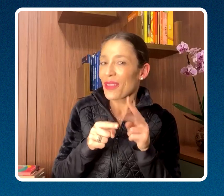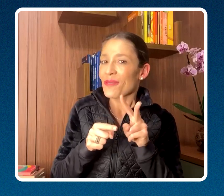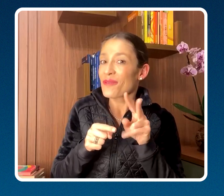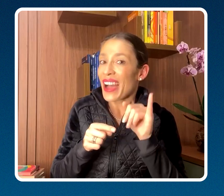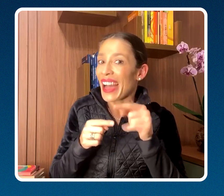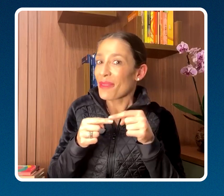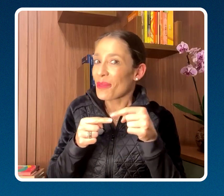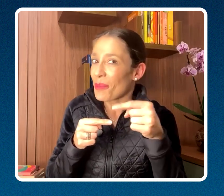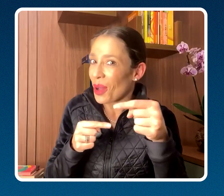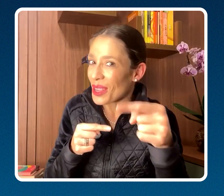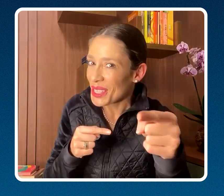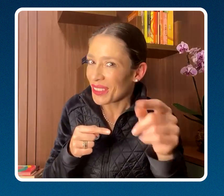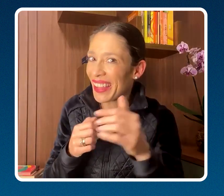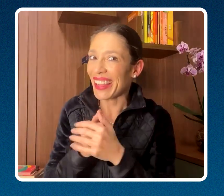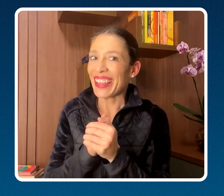próxima.